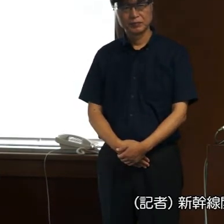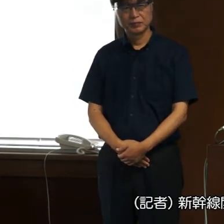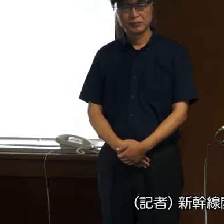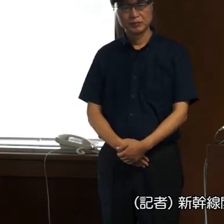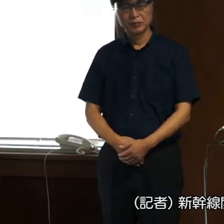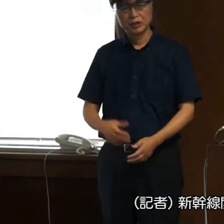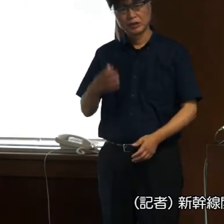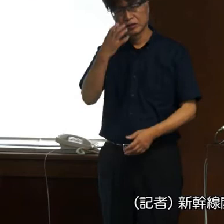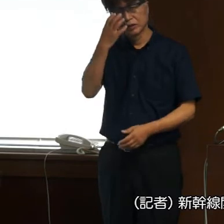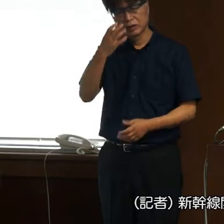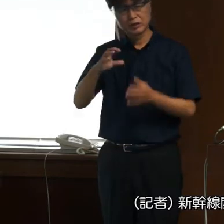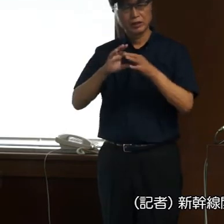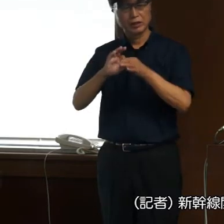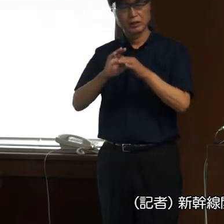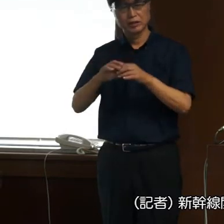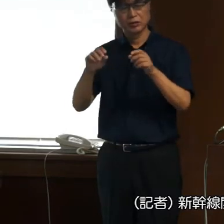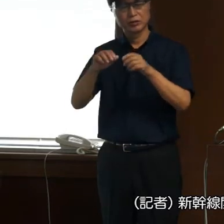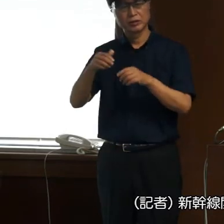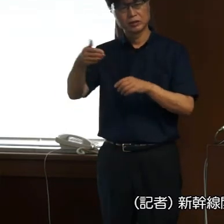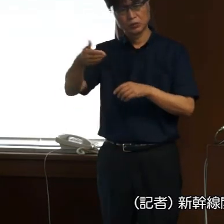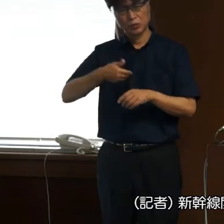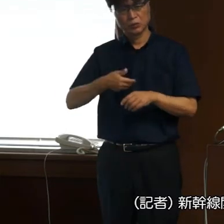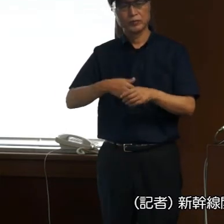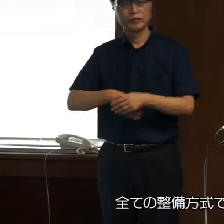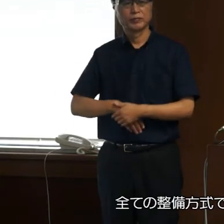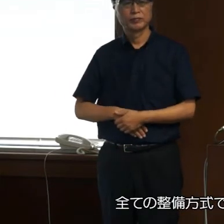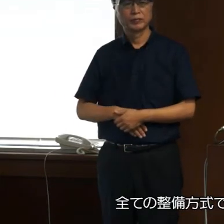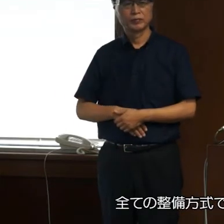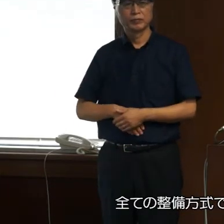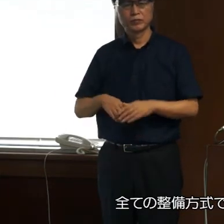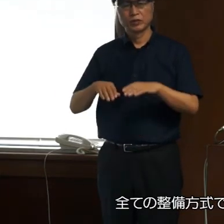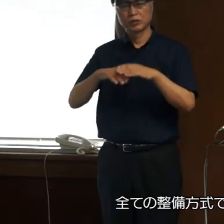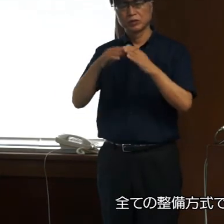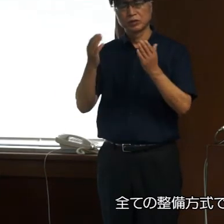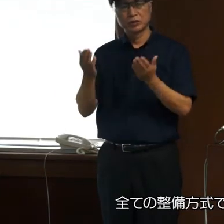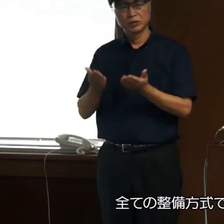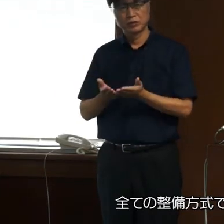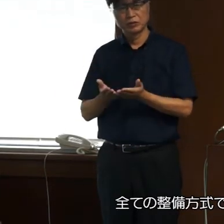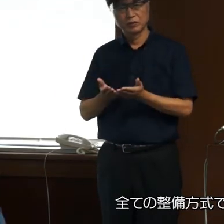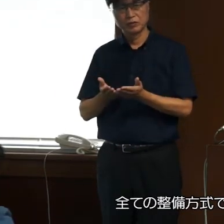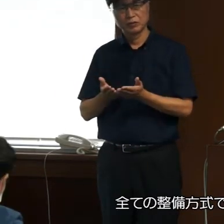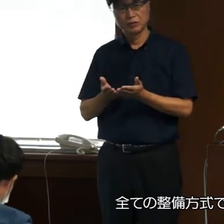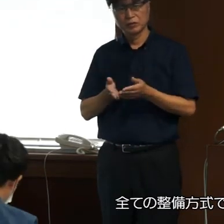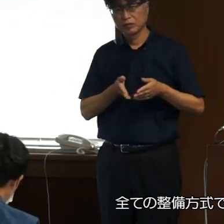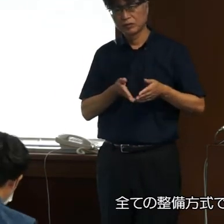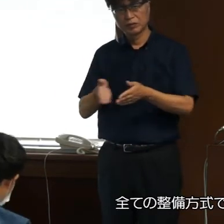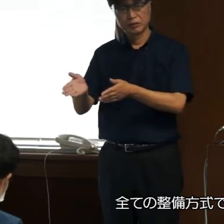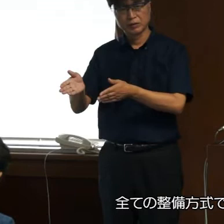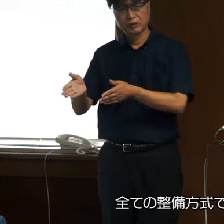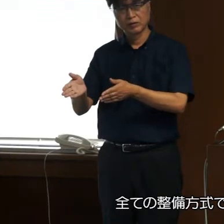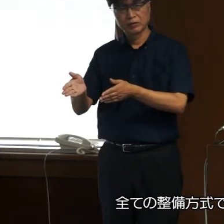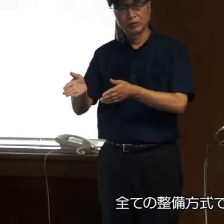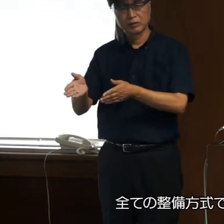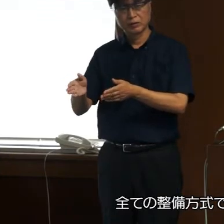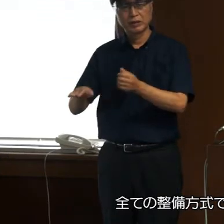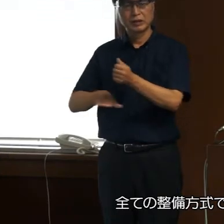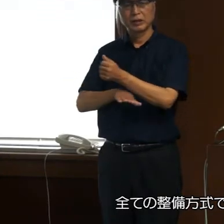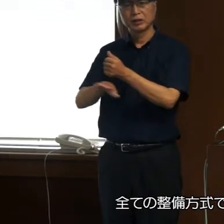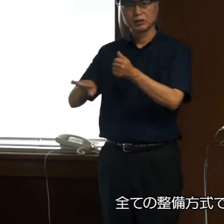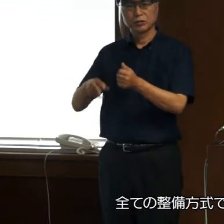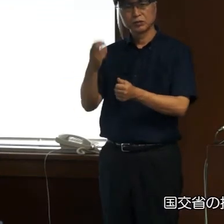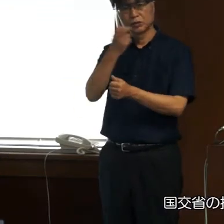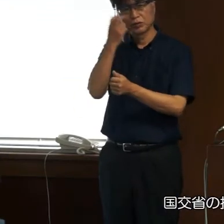その新幹線関連なんですけれども、すべての政治方式で環境アセスを行う